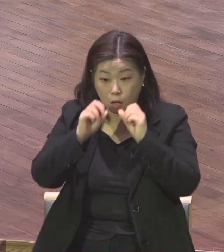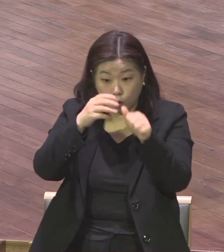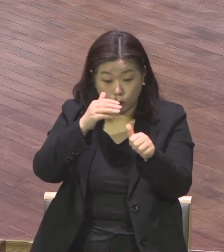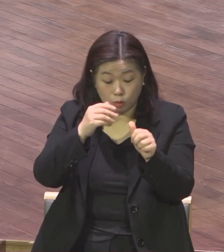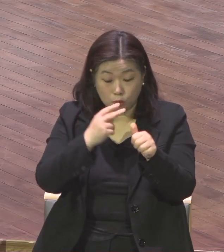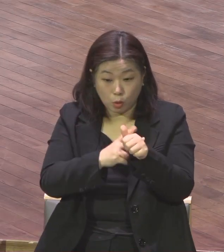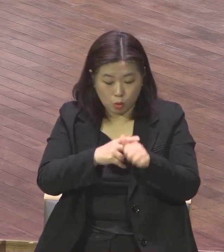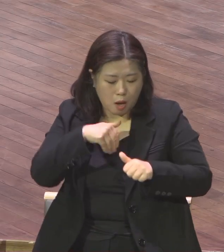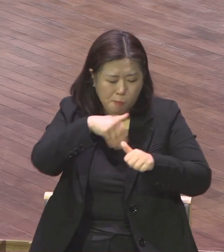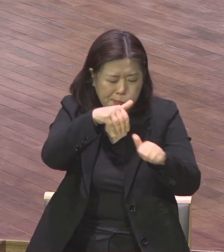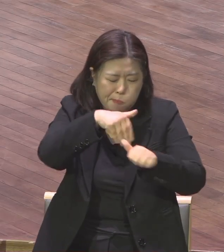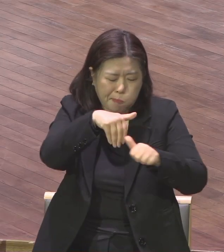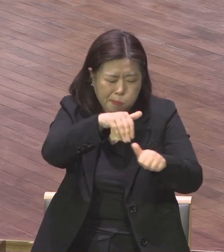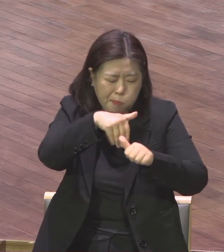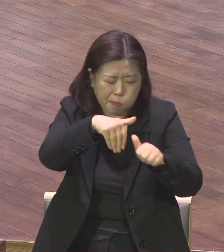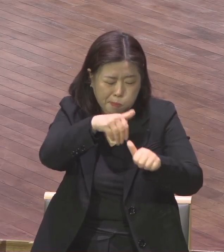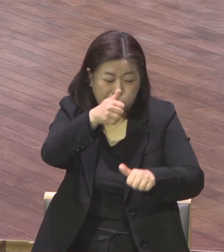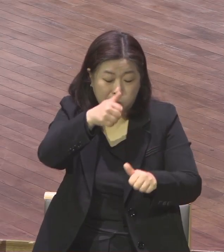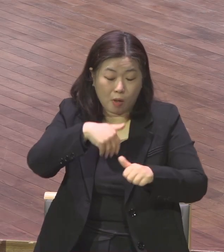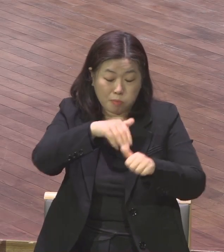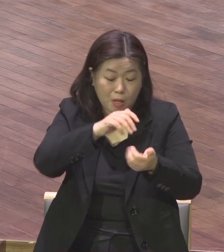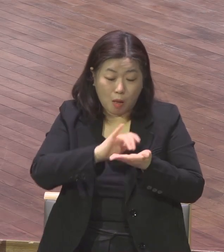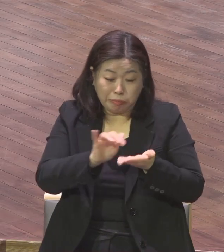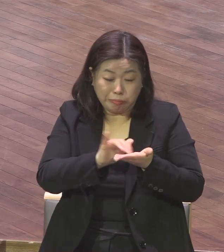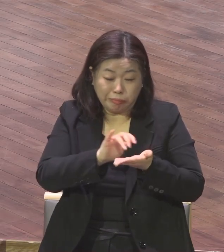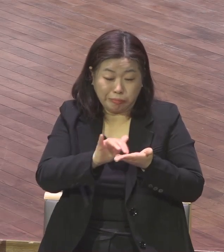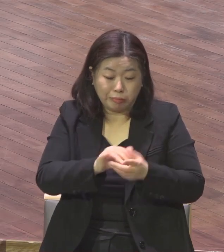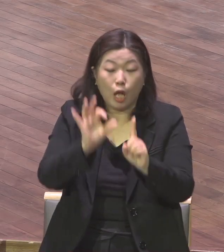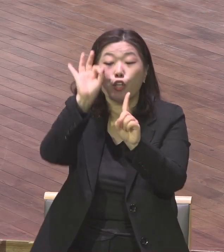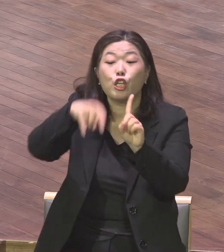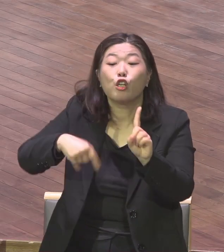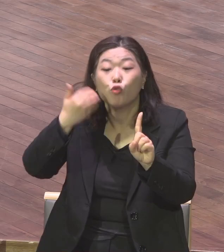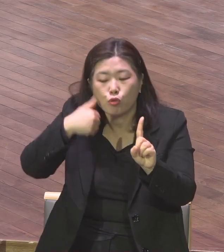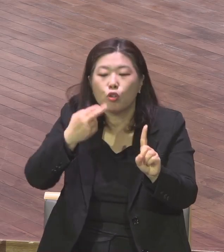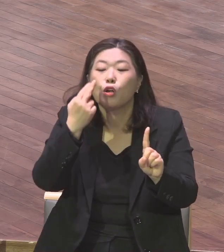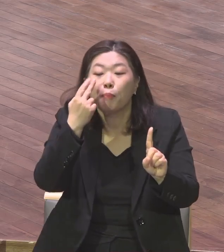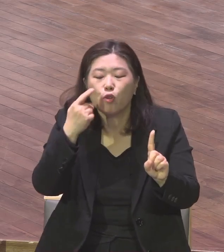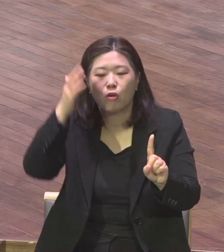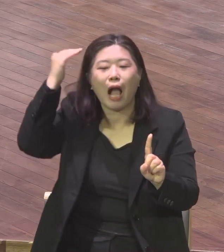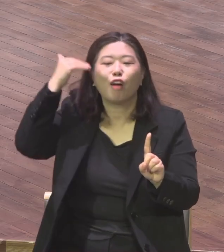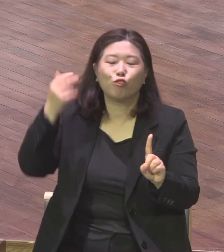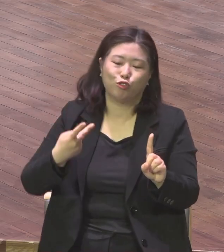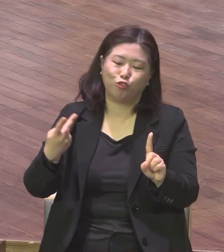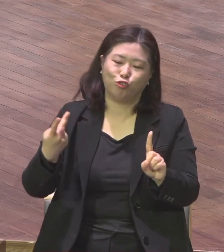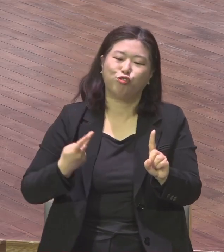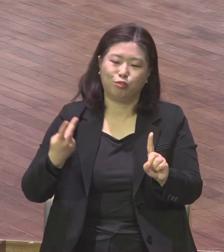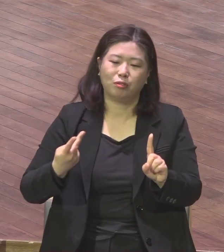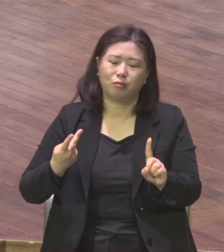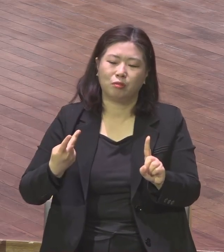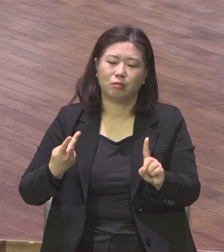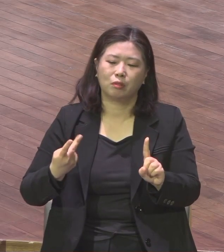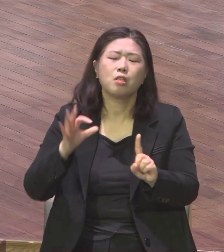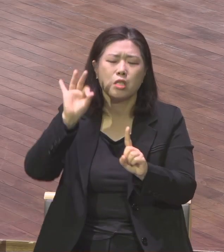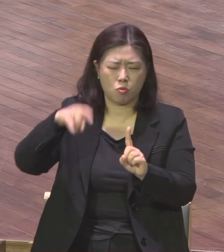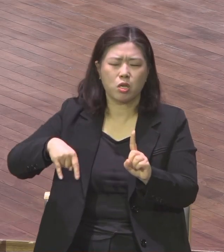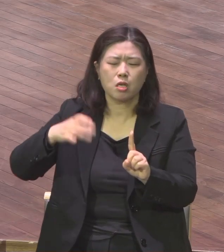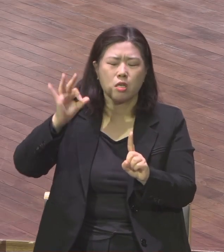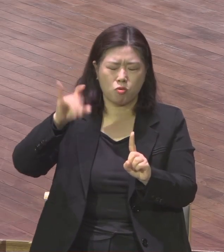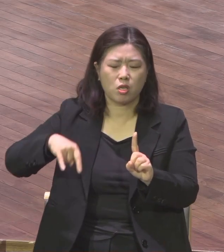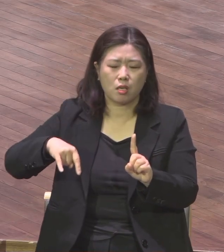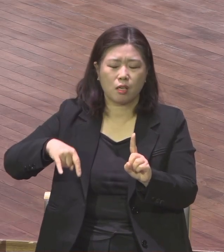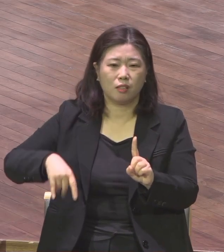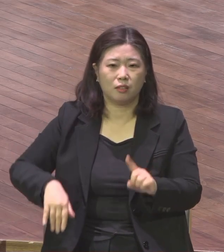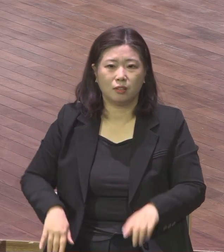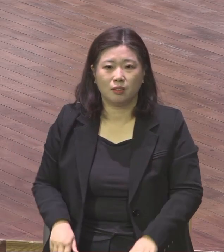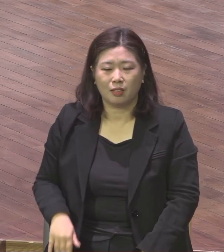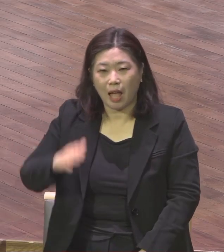이 반쪽알이 난 이 손바닥만한 이 나라에서 하나님이 제사장 나라로 서겠다는 증거가 뭐냐? 세계에서 선교 제일 많은